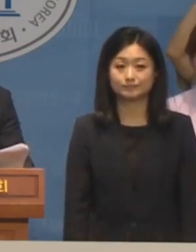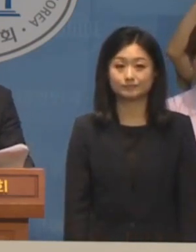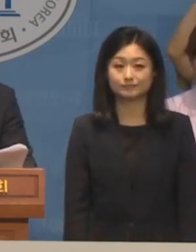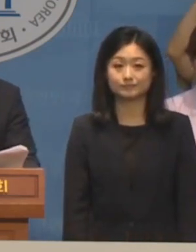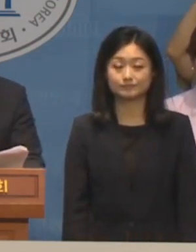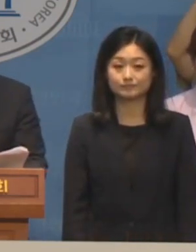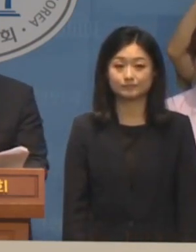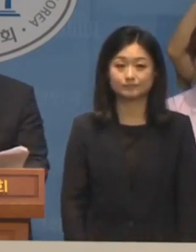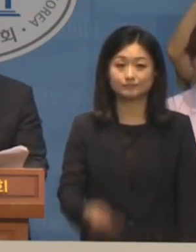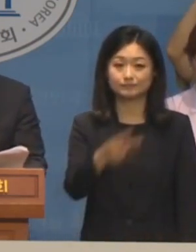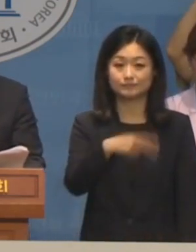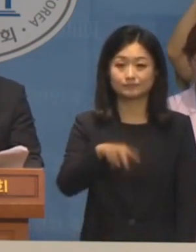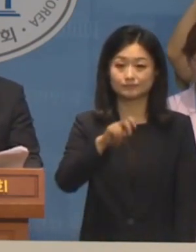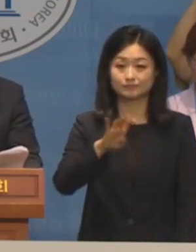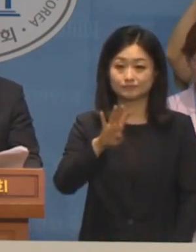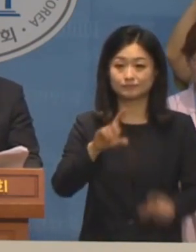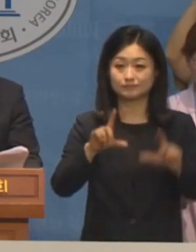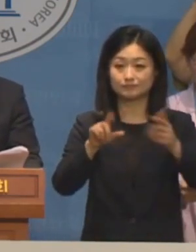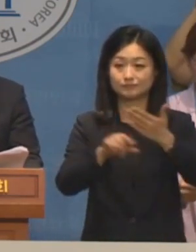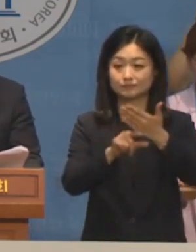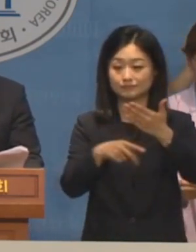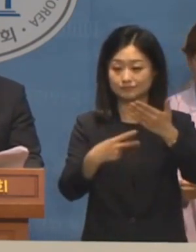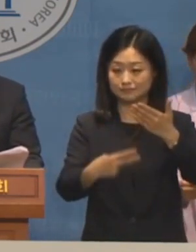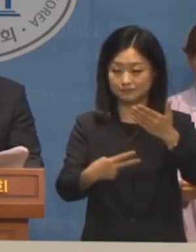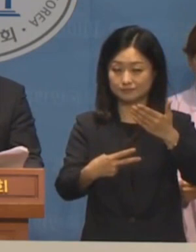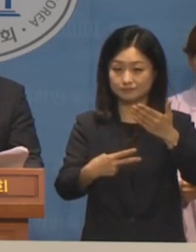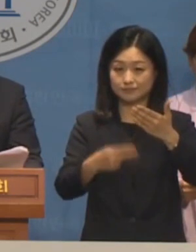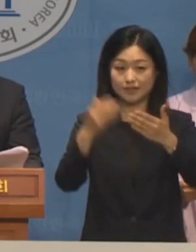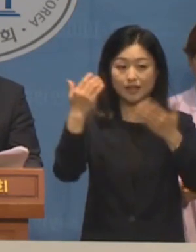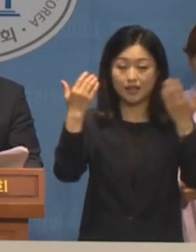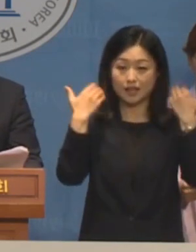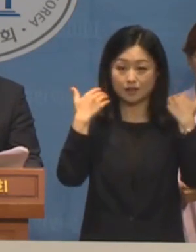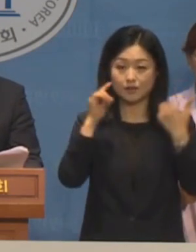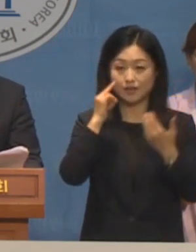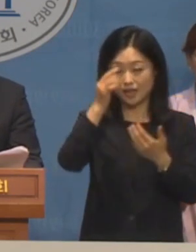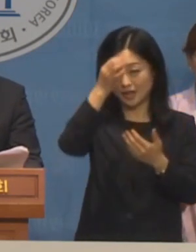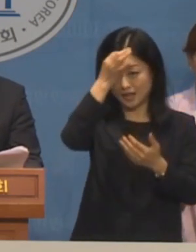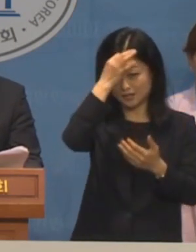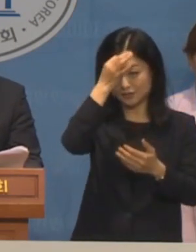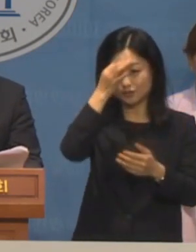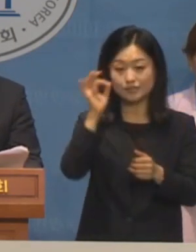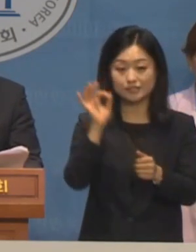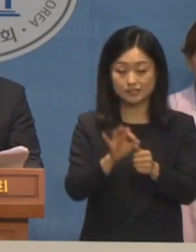네, 2024년 9월 2일 학교 예술 강사 지원 사업